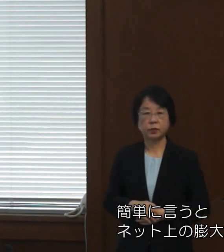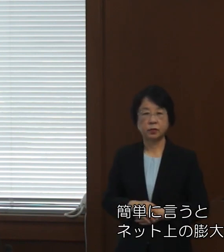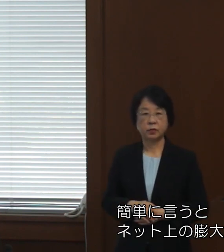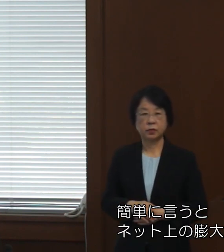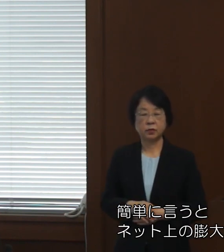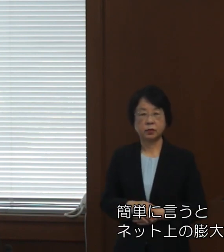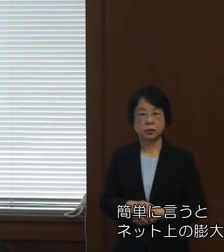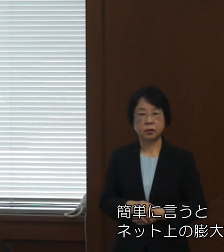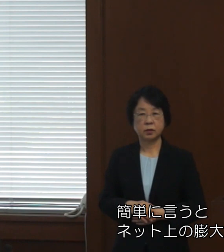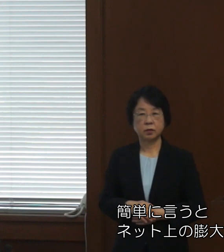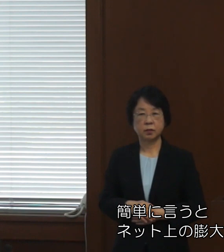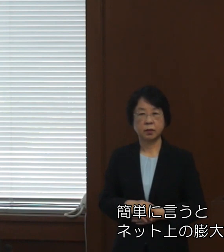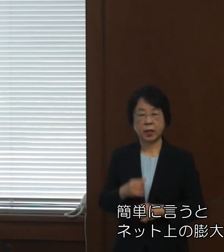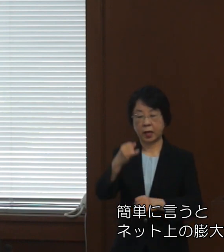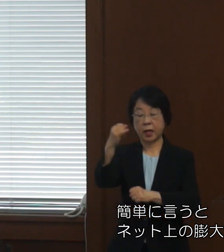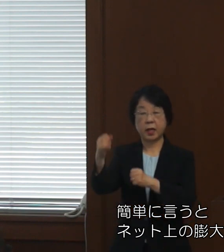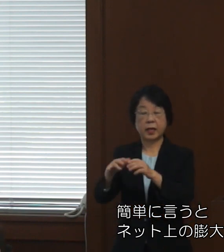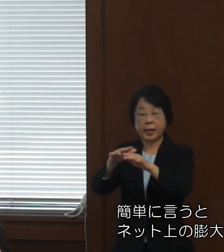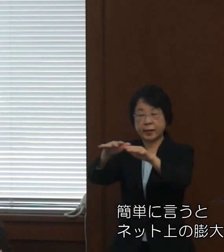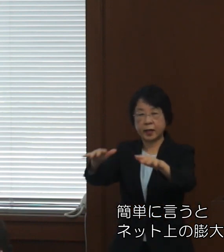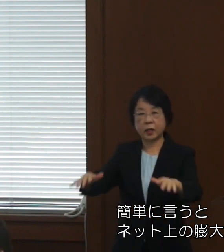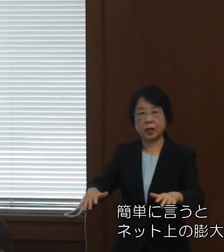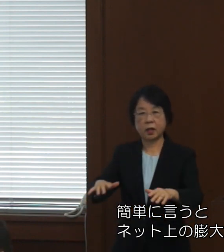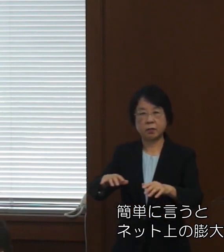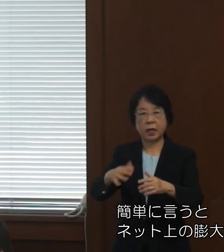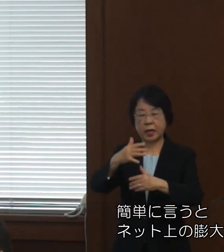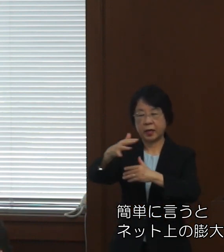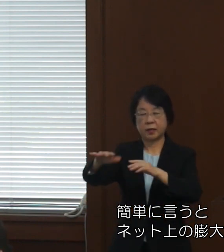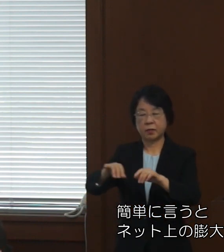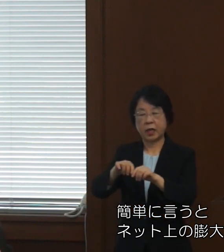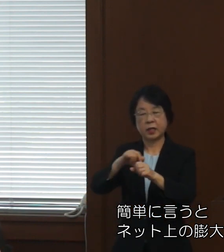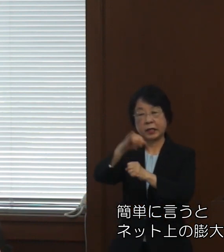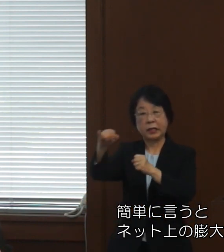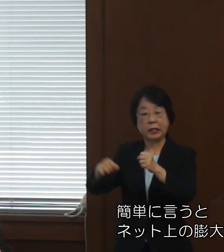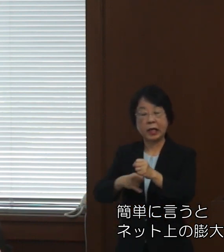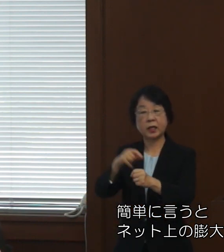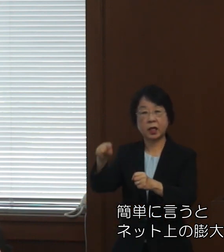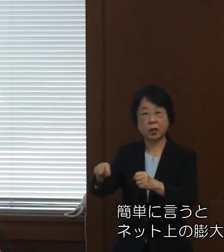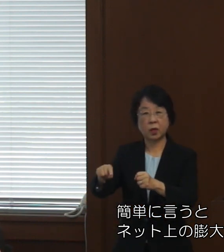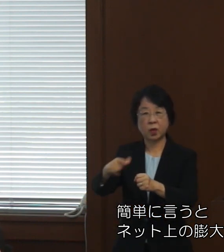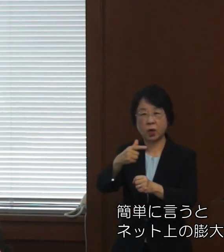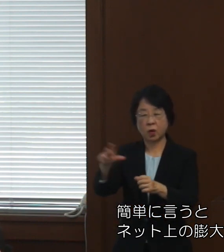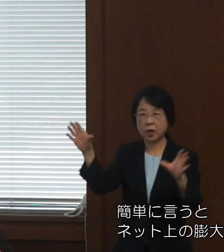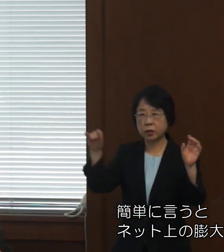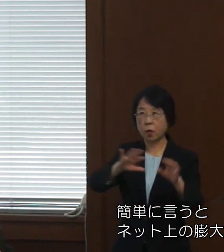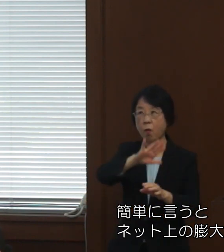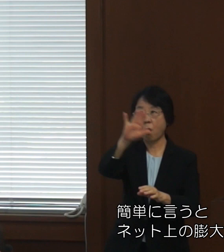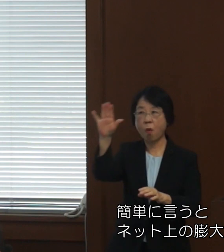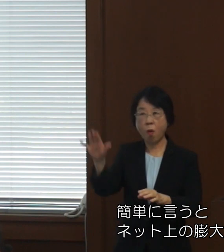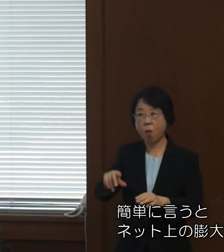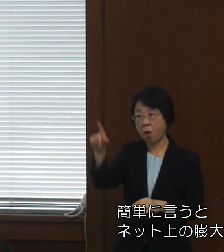簡単に言うとネット上の膨大なデータを活用しながら